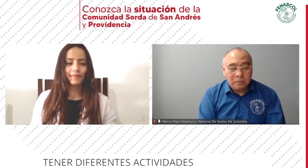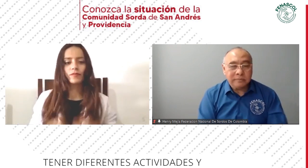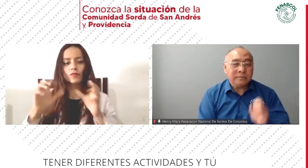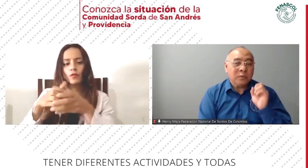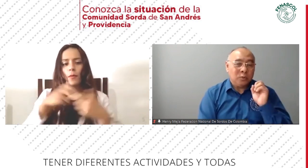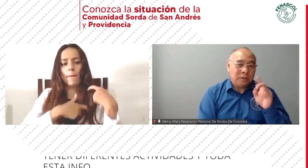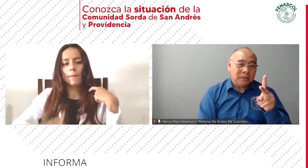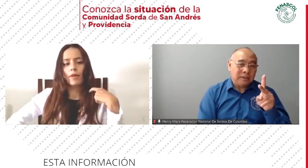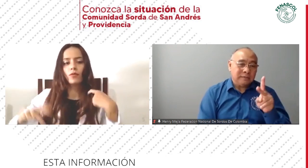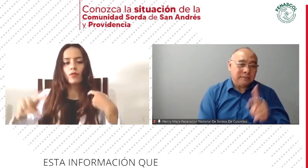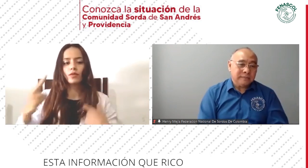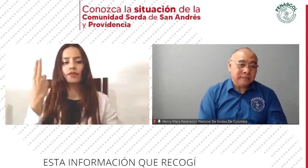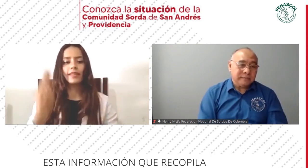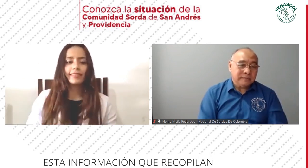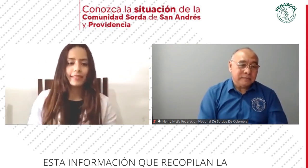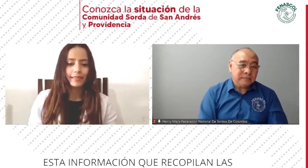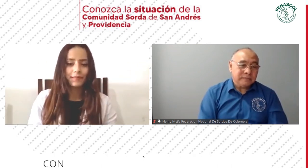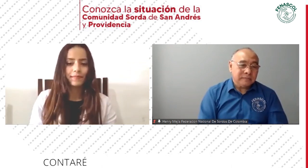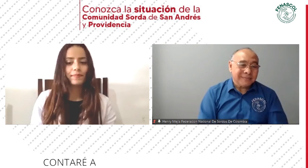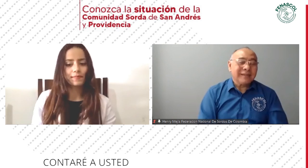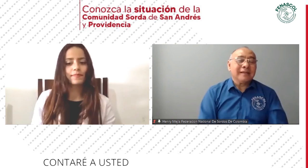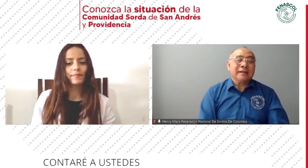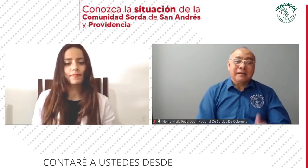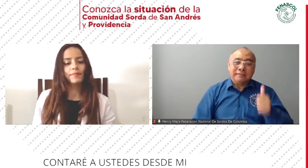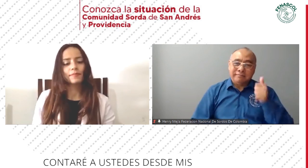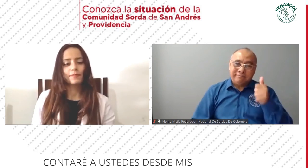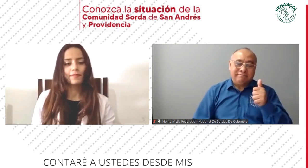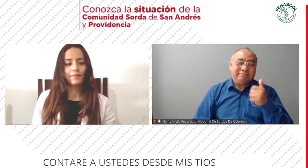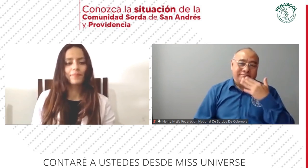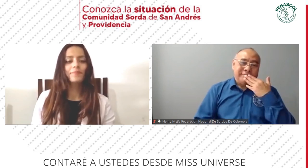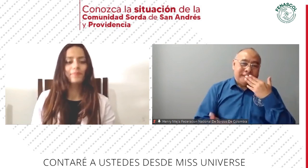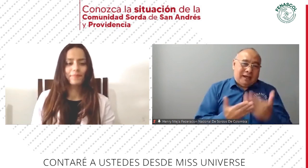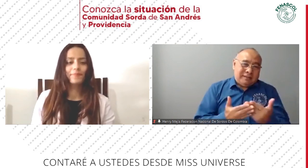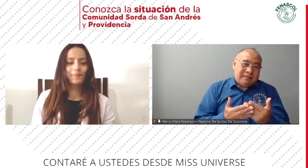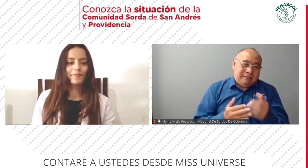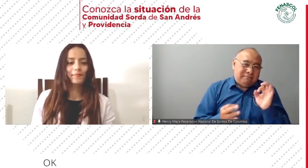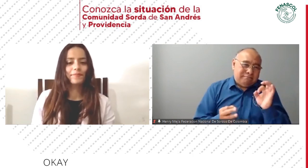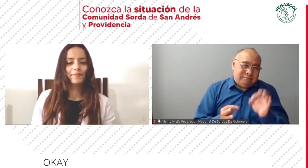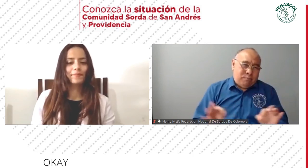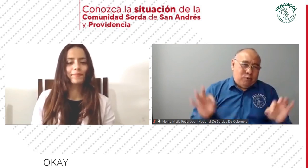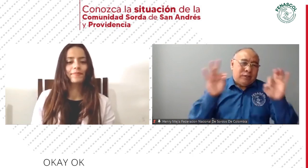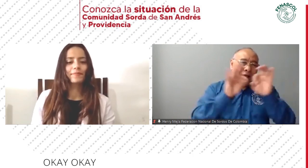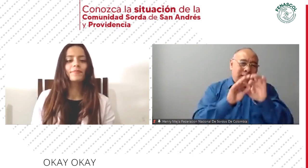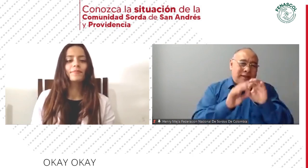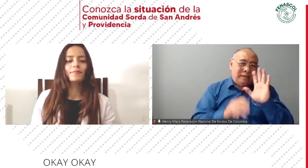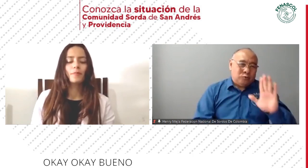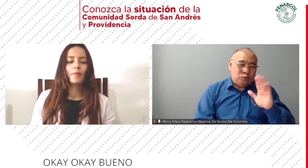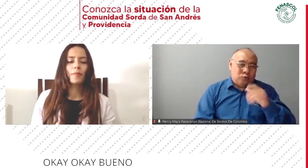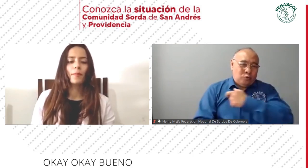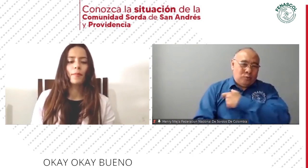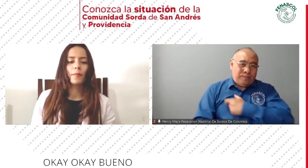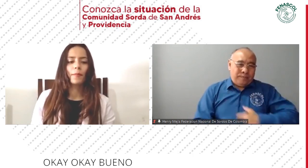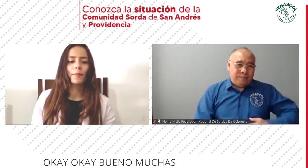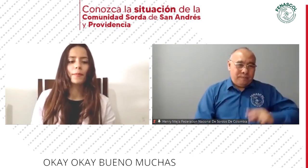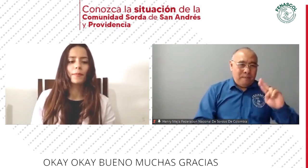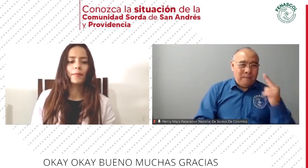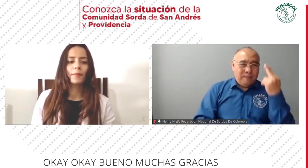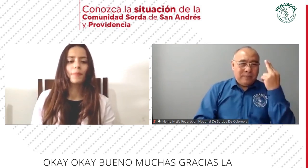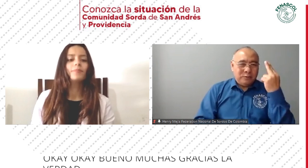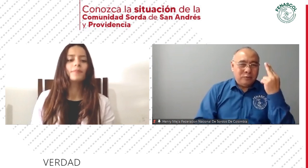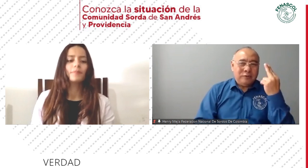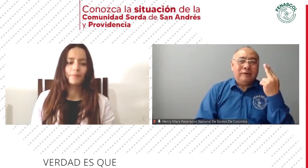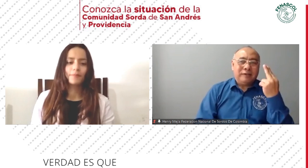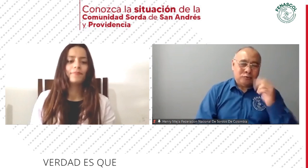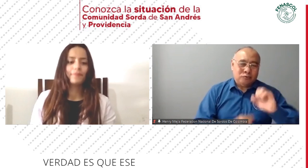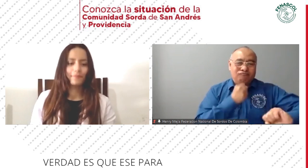y toda esta información que requiere que los contaré a ustedes desde miss universe ok ok bueno muchas gracias la verdad